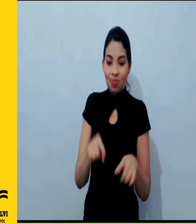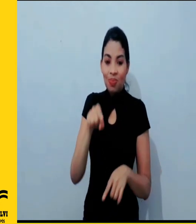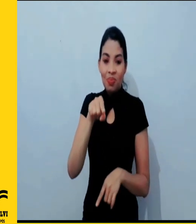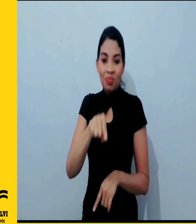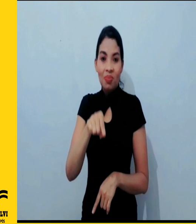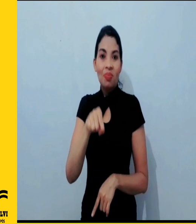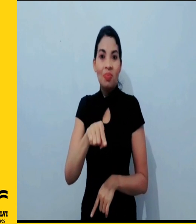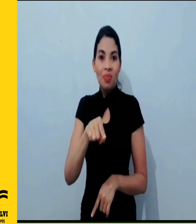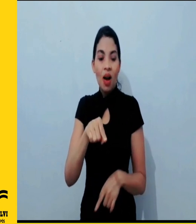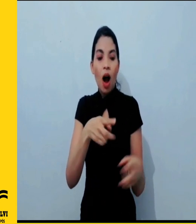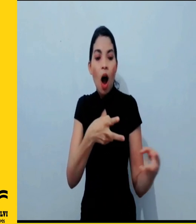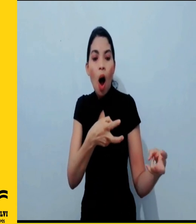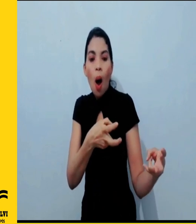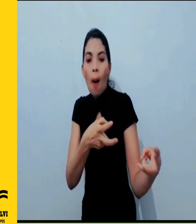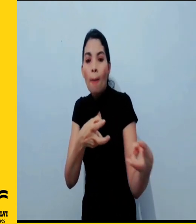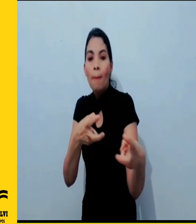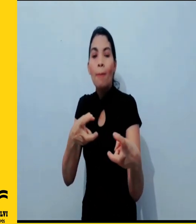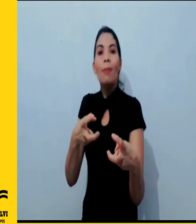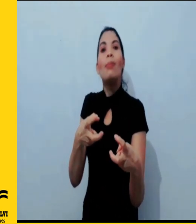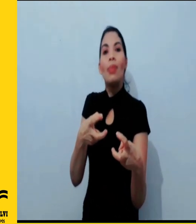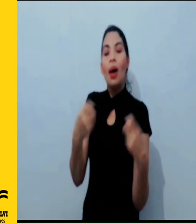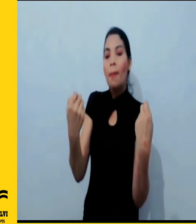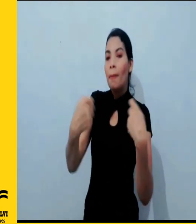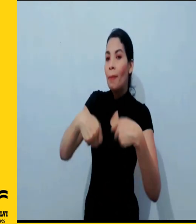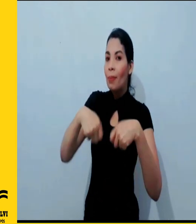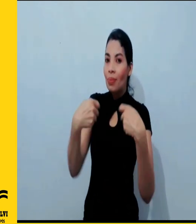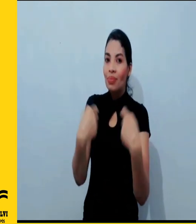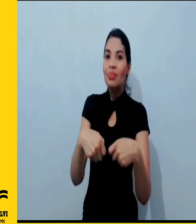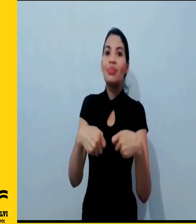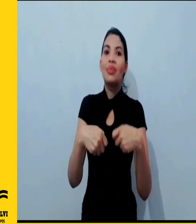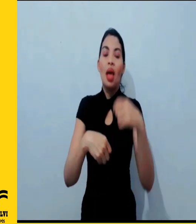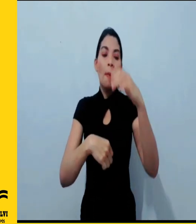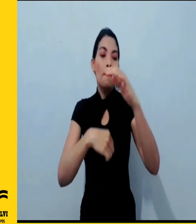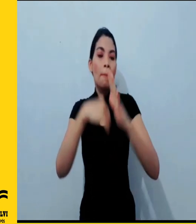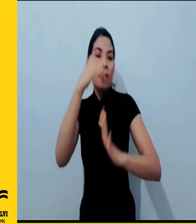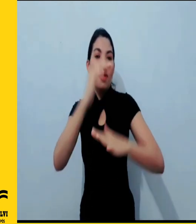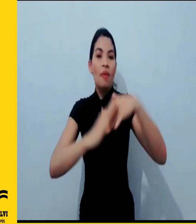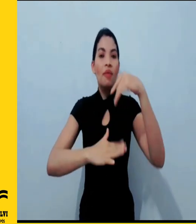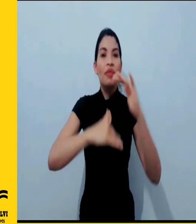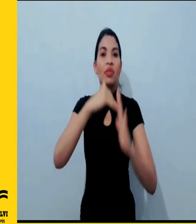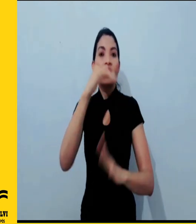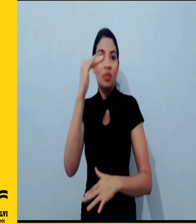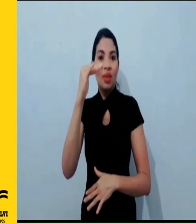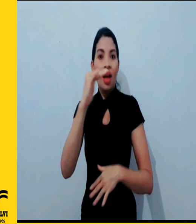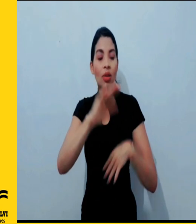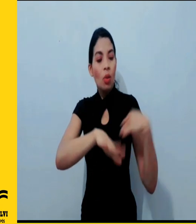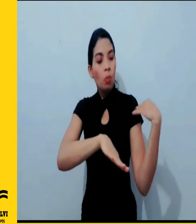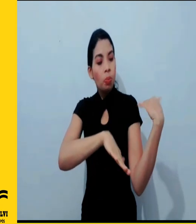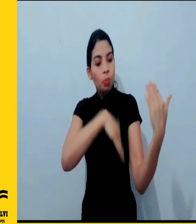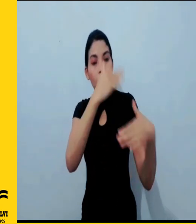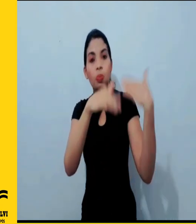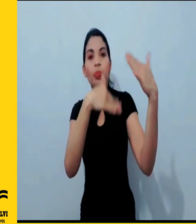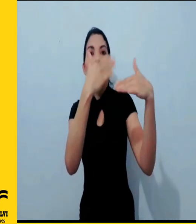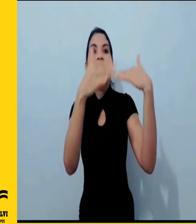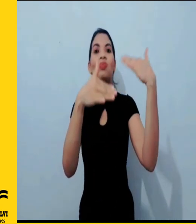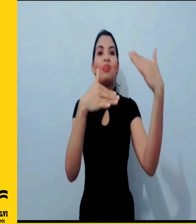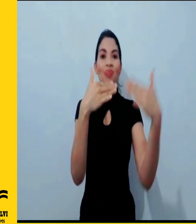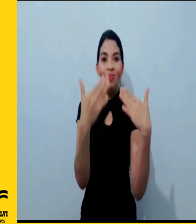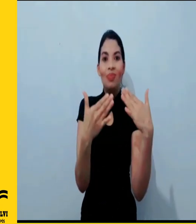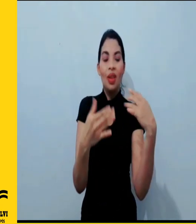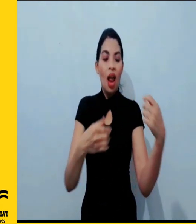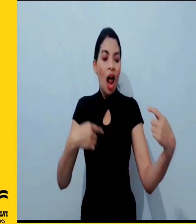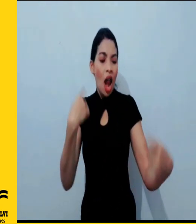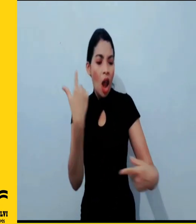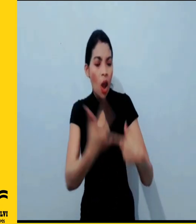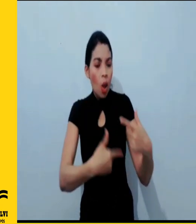deste contexto, precisa-se de profissionais capacitados para lidar com as diversidades e